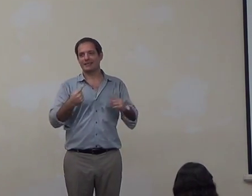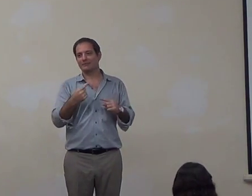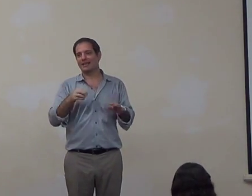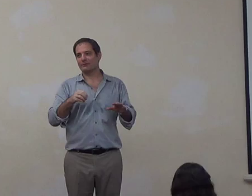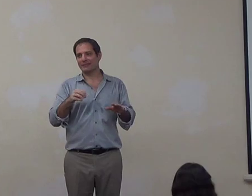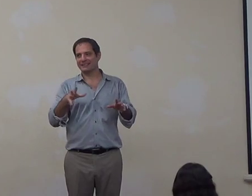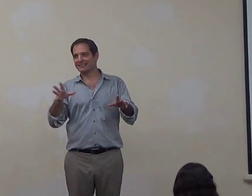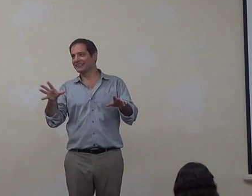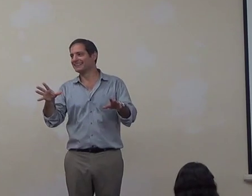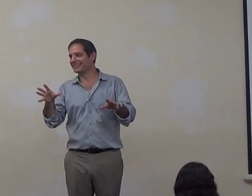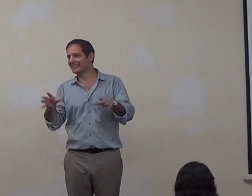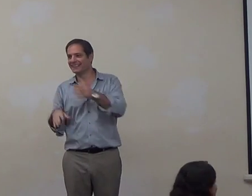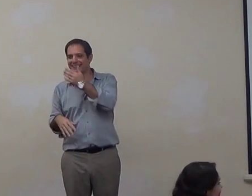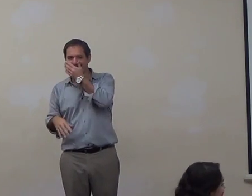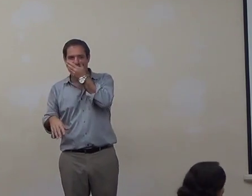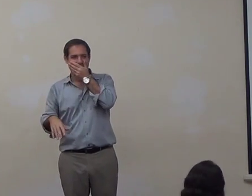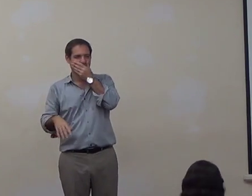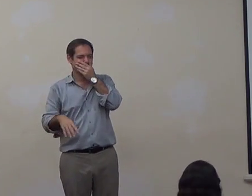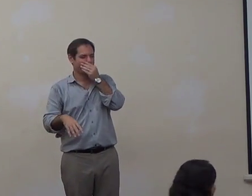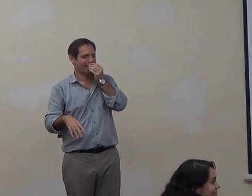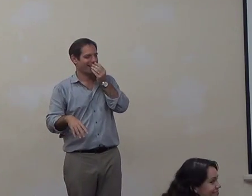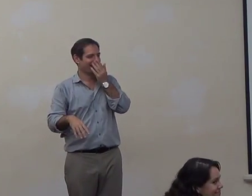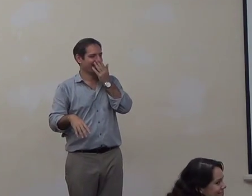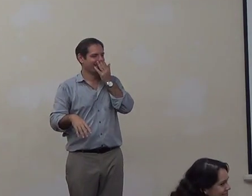Te voy a lastimar